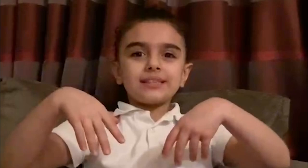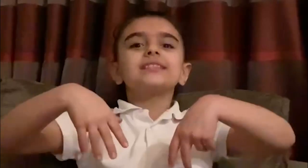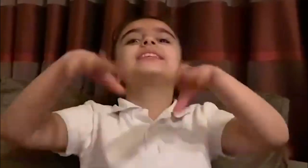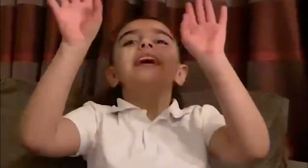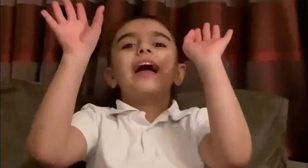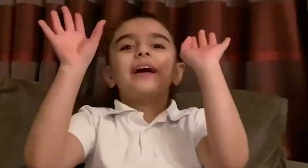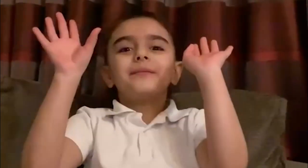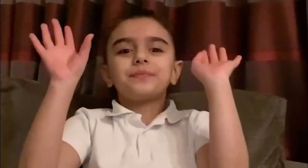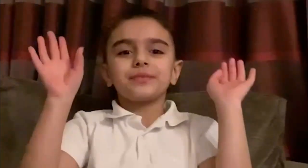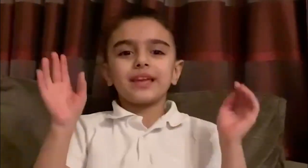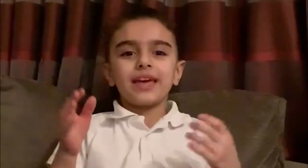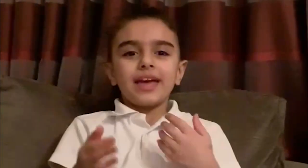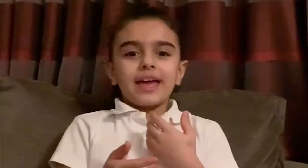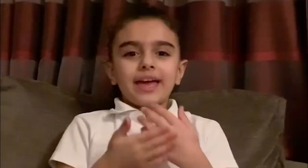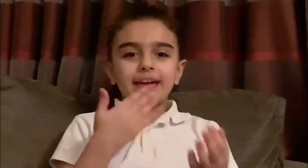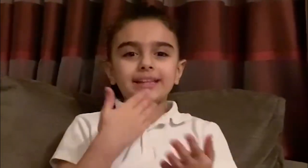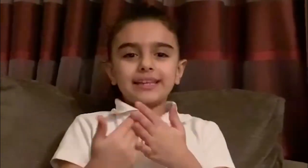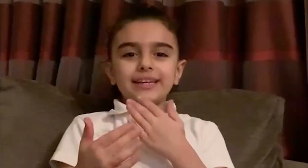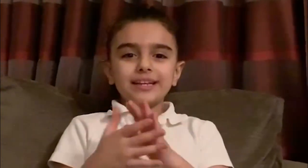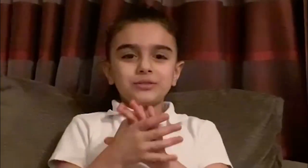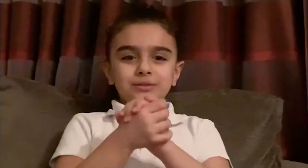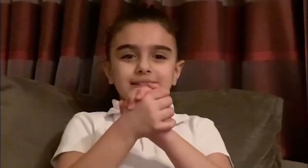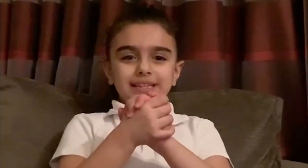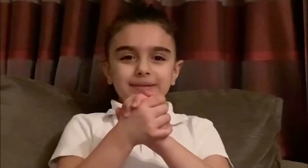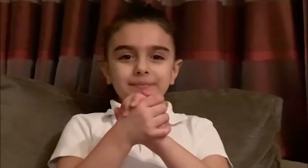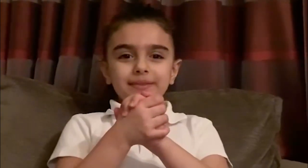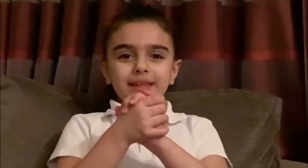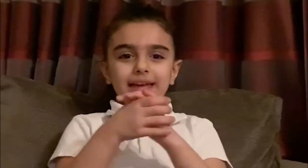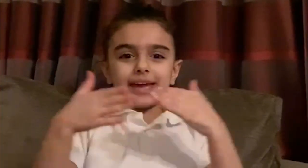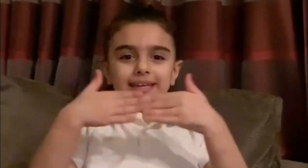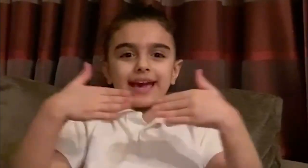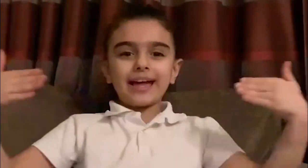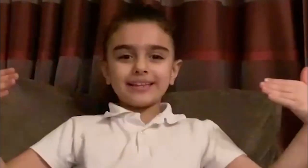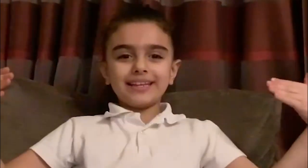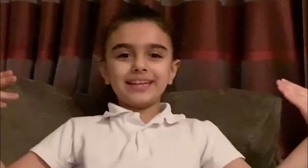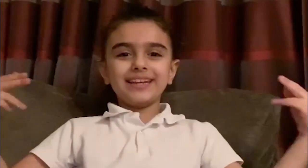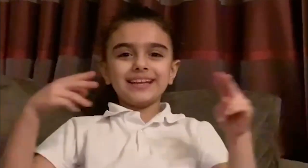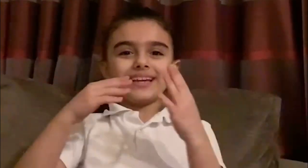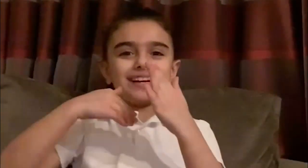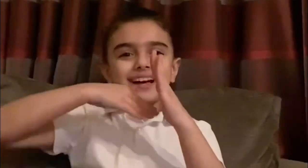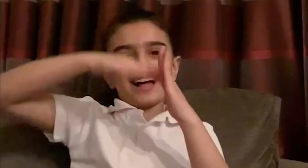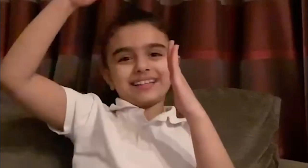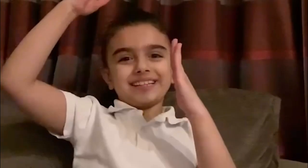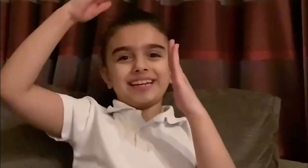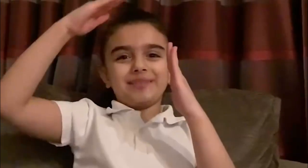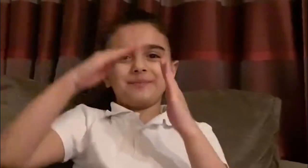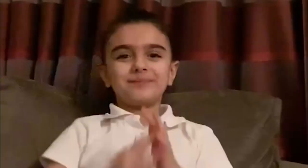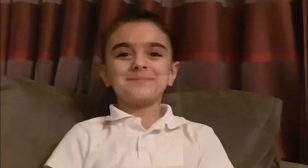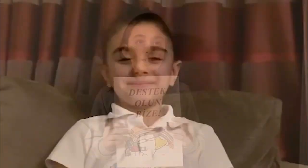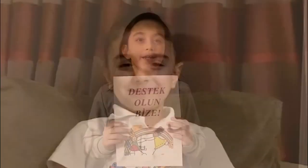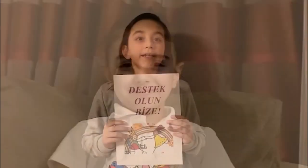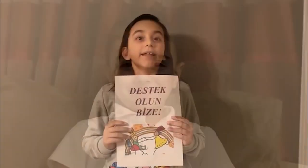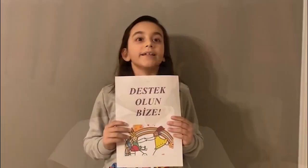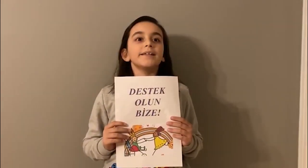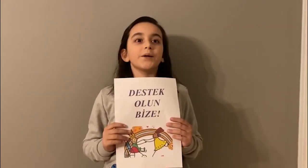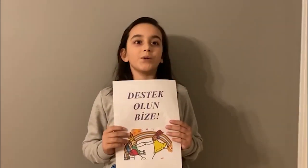diye. Elleri tutalım, engelleri kaldıralım. Destek olun